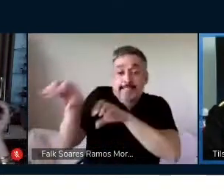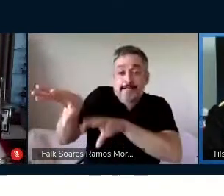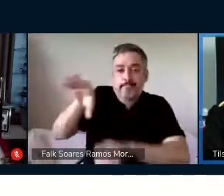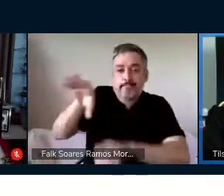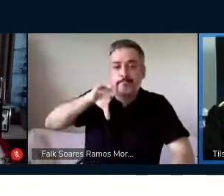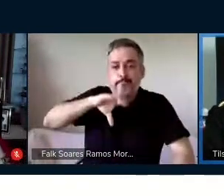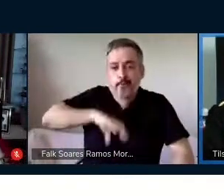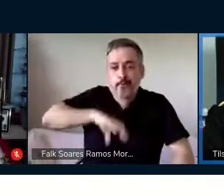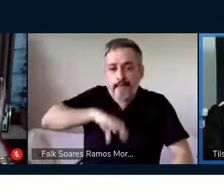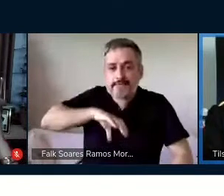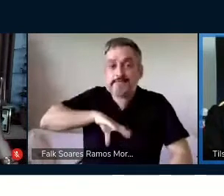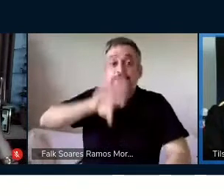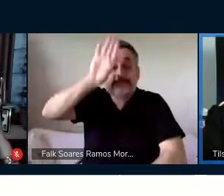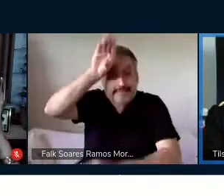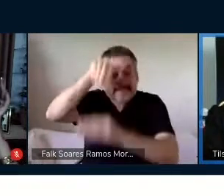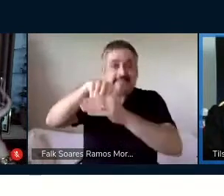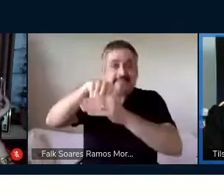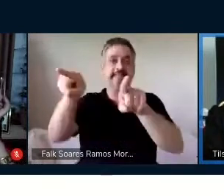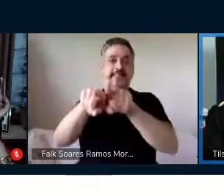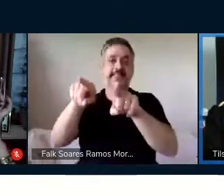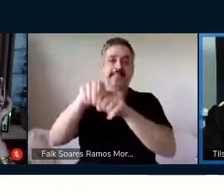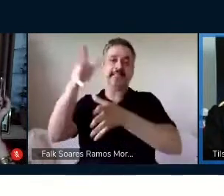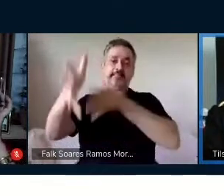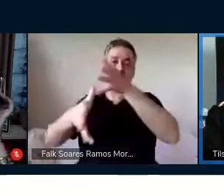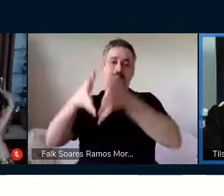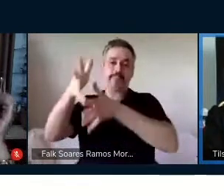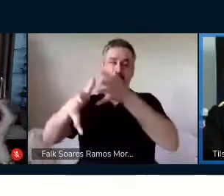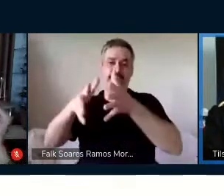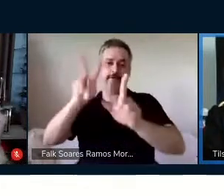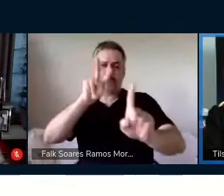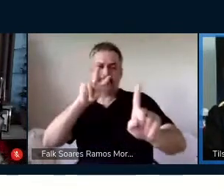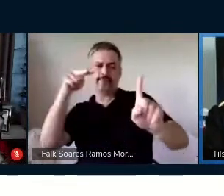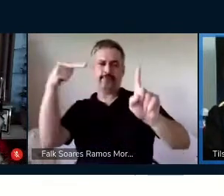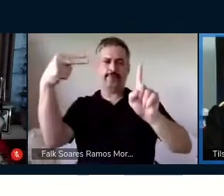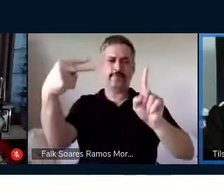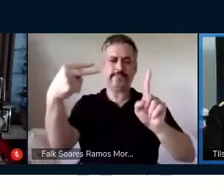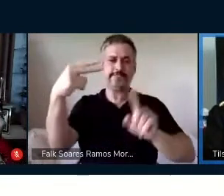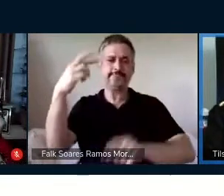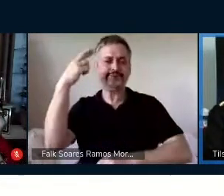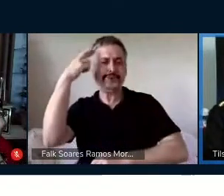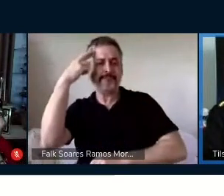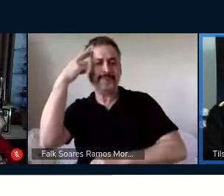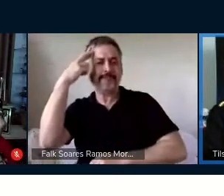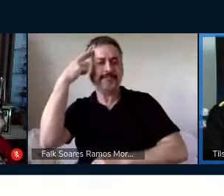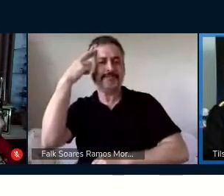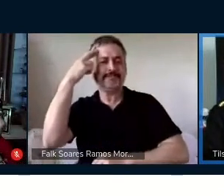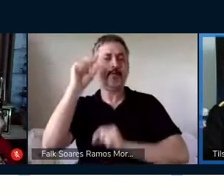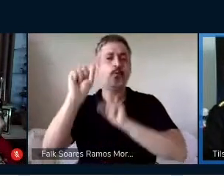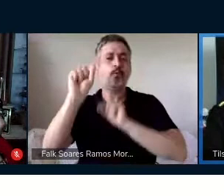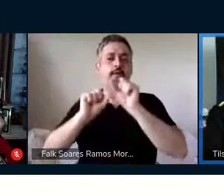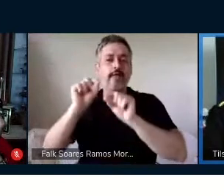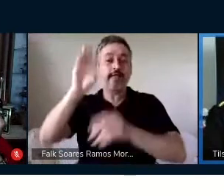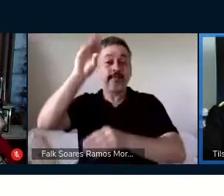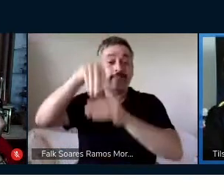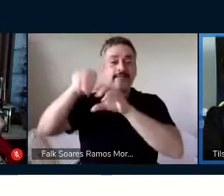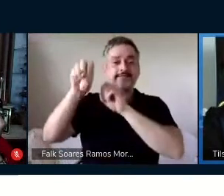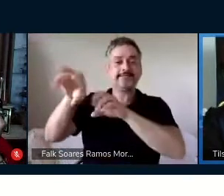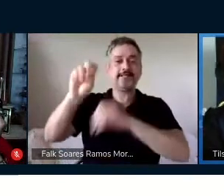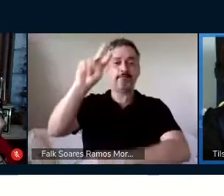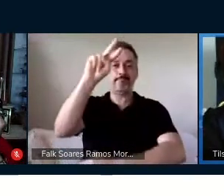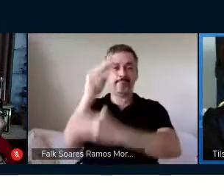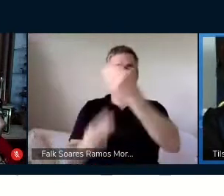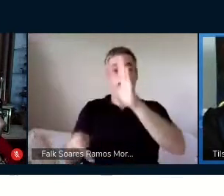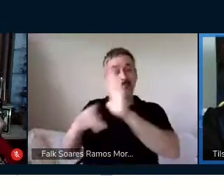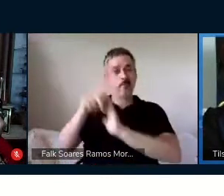Nesse sentido, está a importância do presente trabalho, vez que pretende contribuir para o ensino do PSL por meio